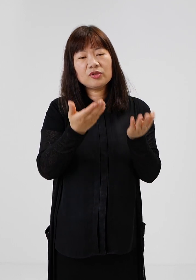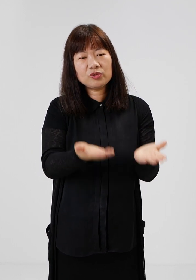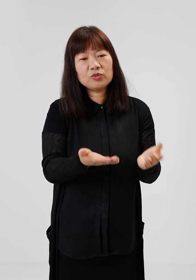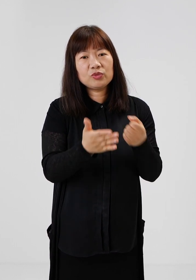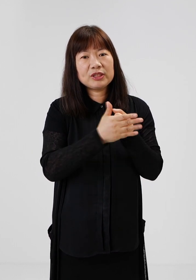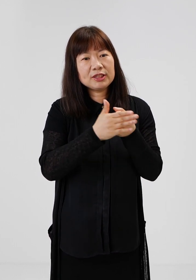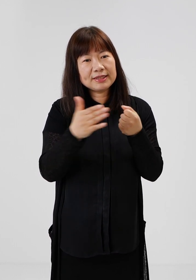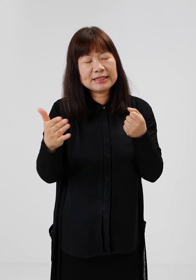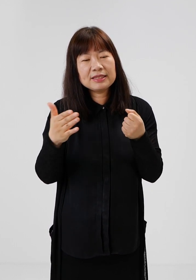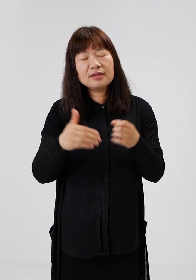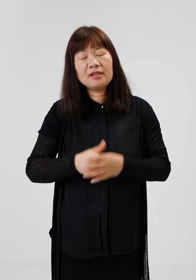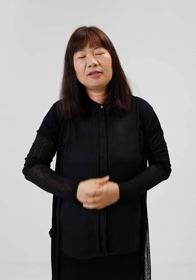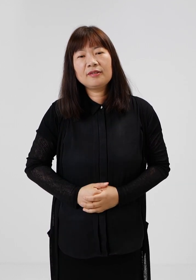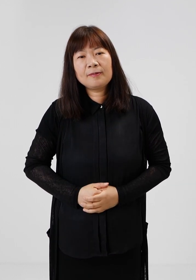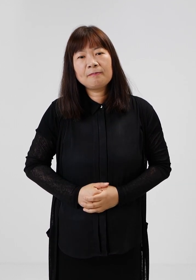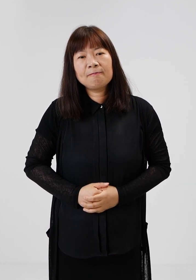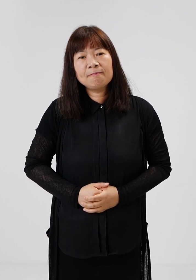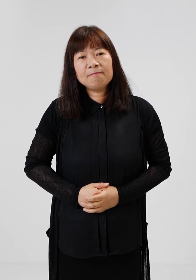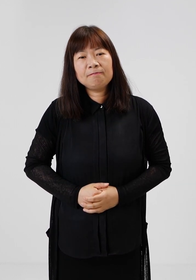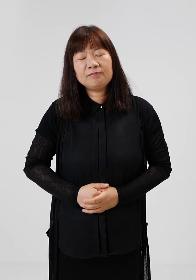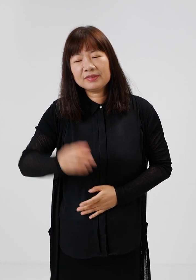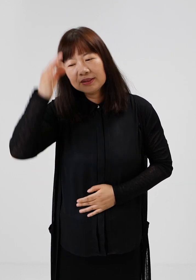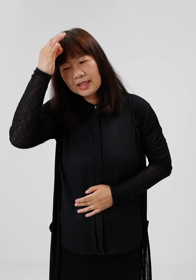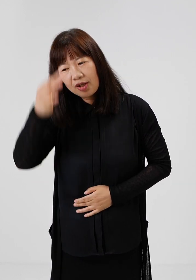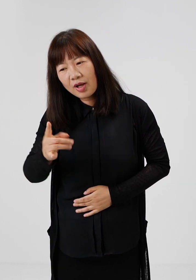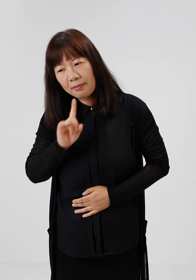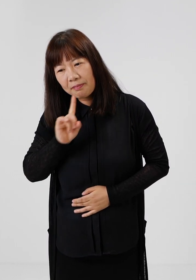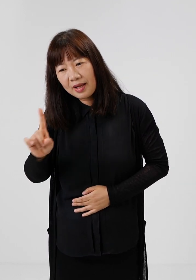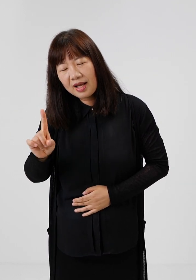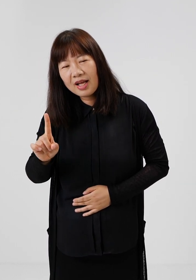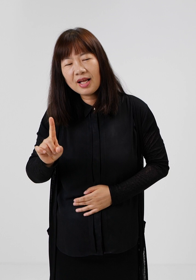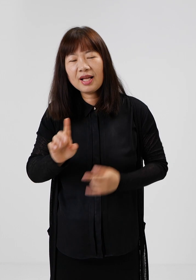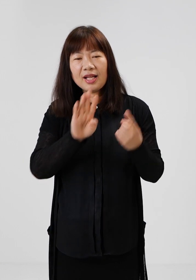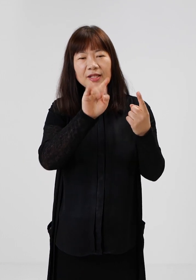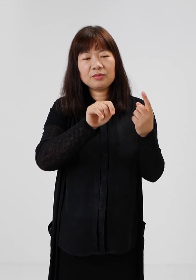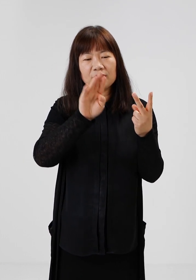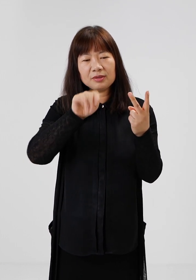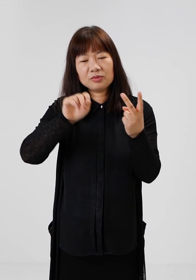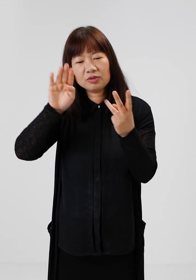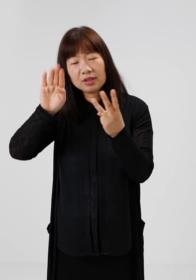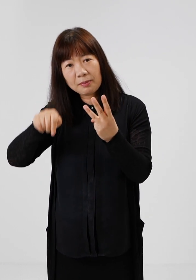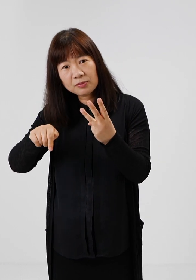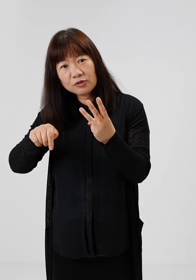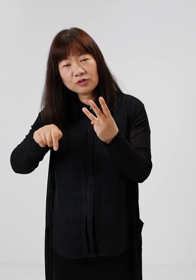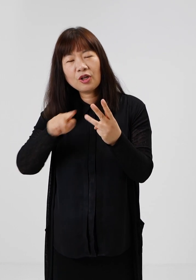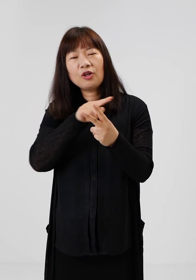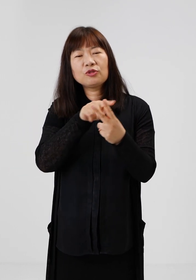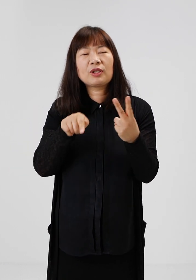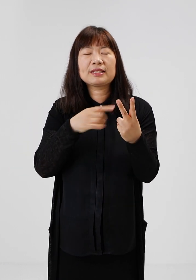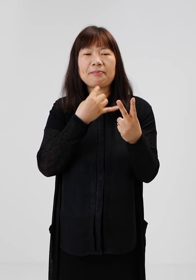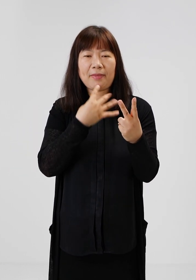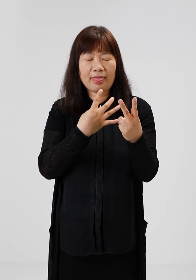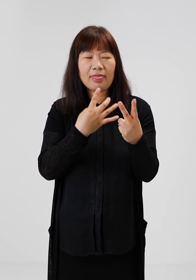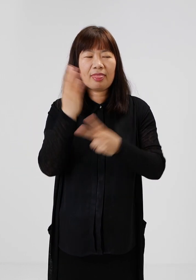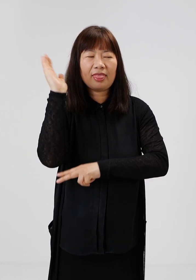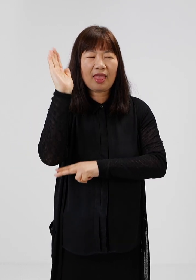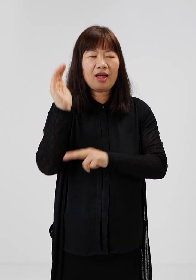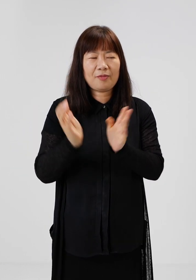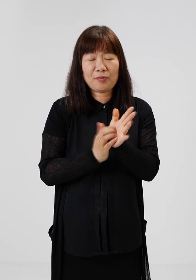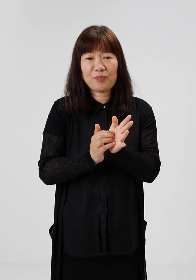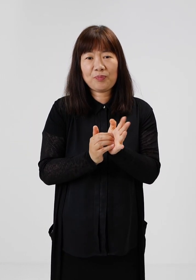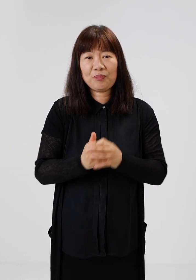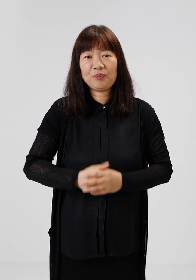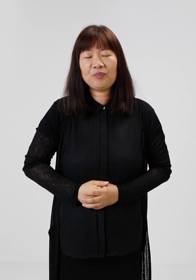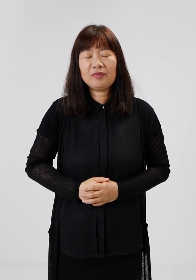놓으리니, 여기서 제가 사과의 말씀을 드리는 것은 1부, 2부, 3부에 두 가지만 얘기를 했어요.